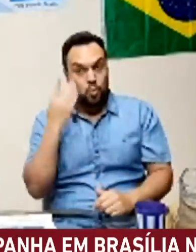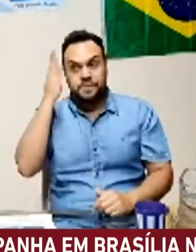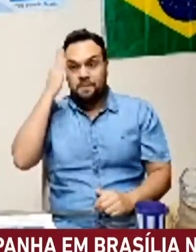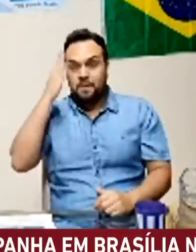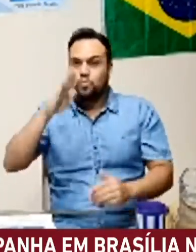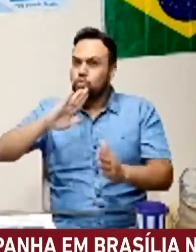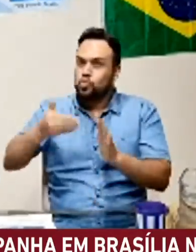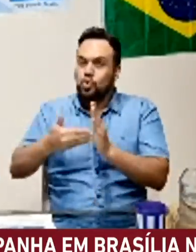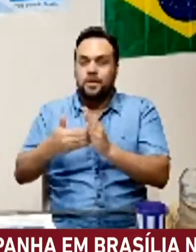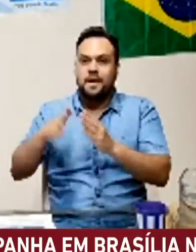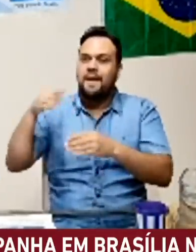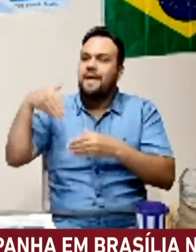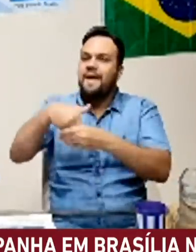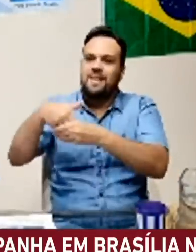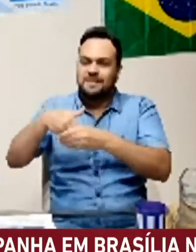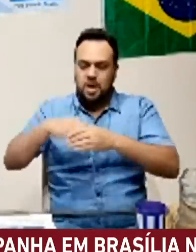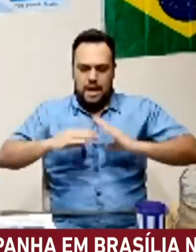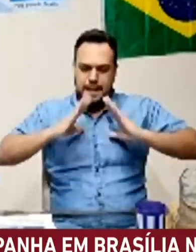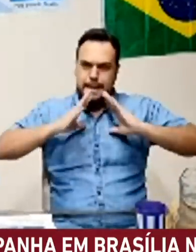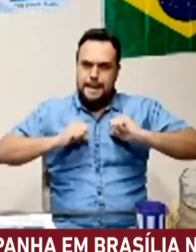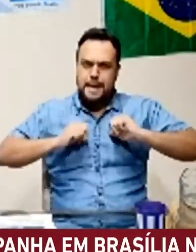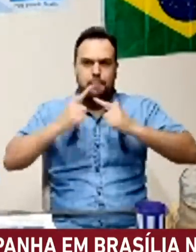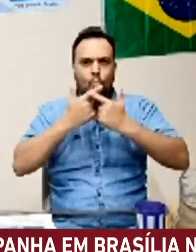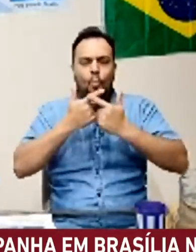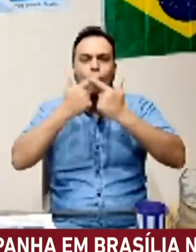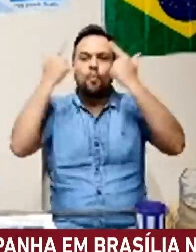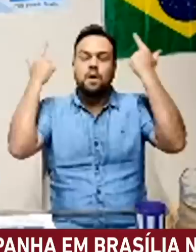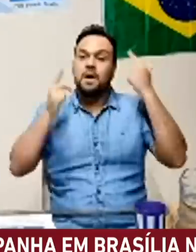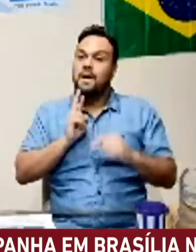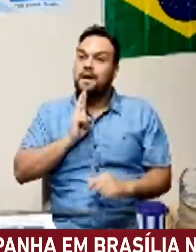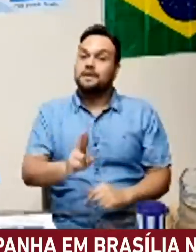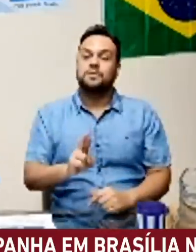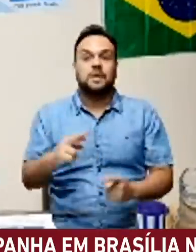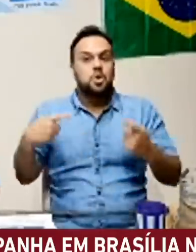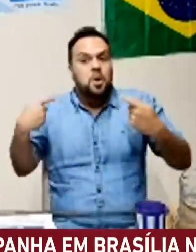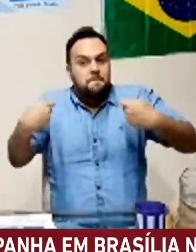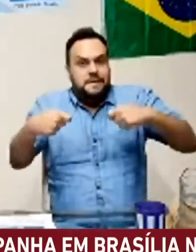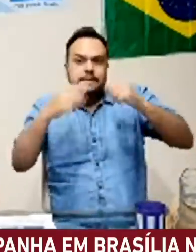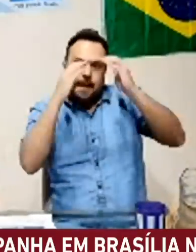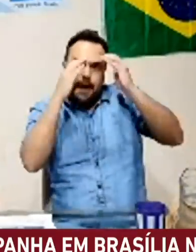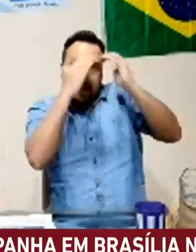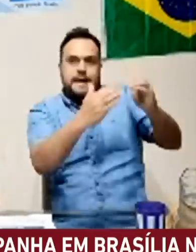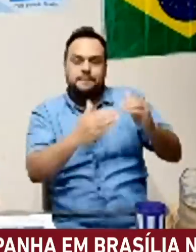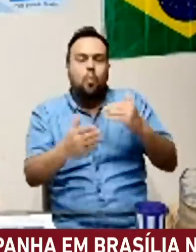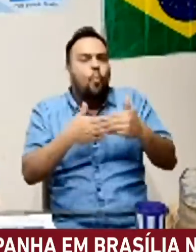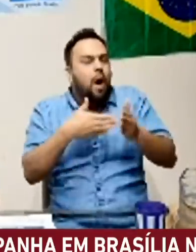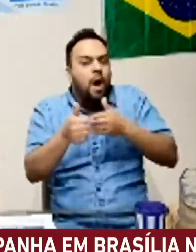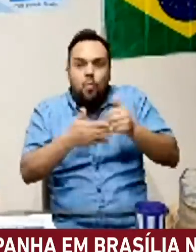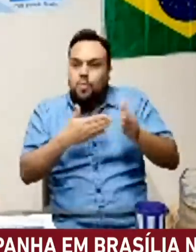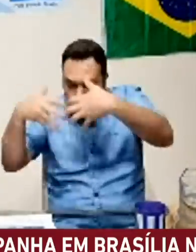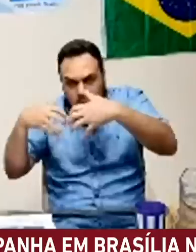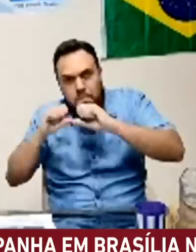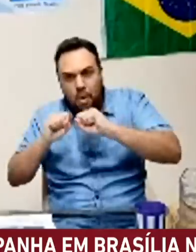as eleições limpas, né, transparentes, o resultado tem que ser respeitado por quem quer que